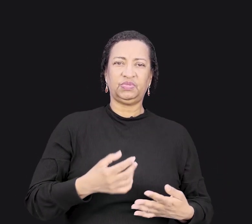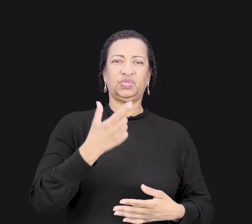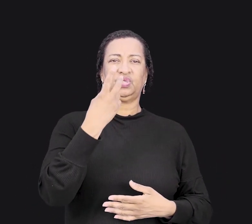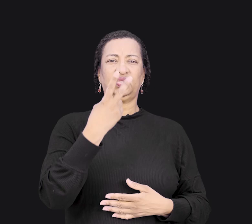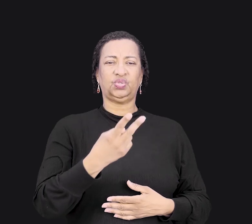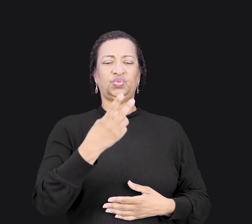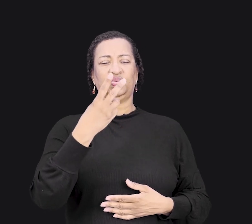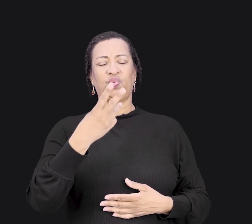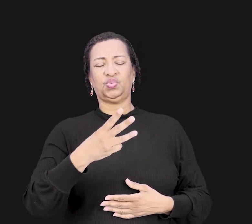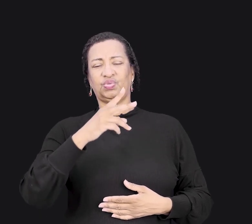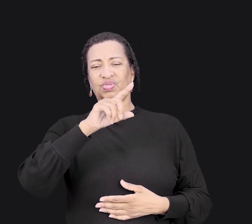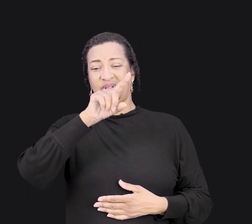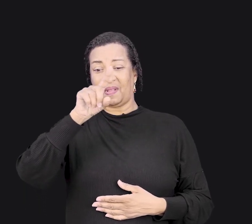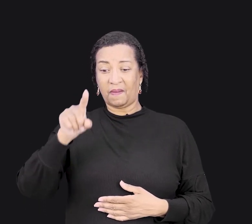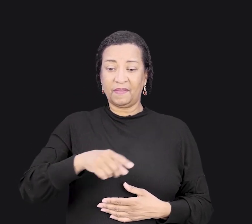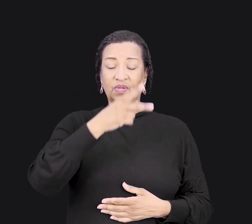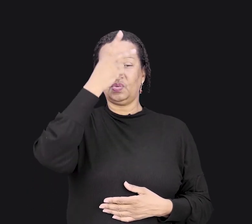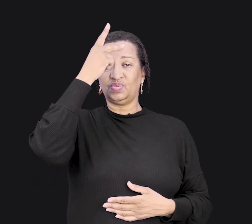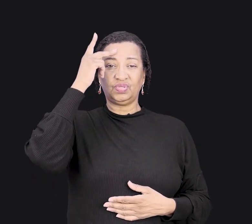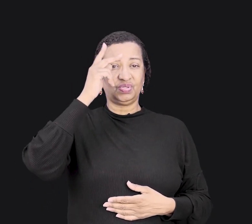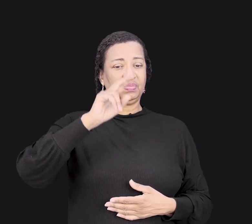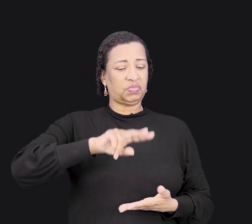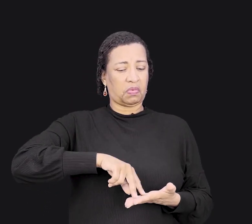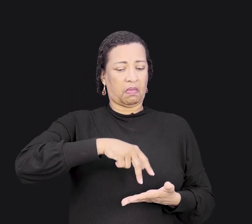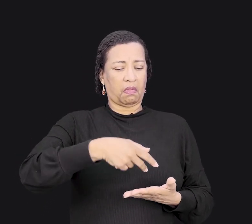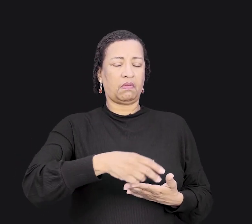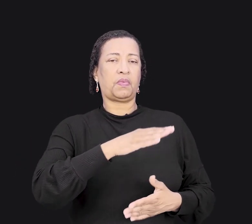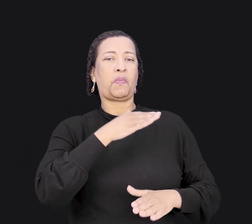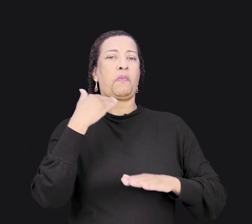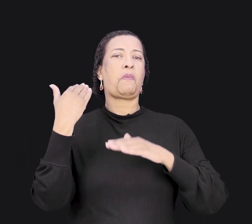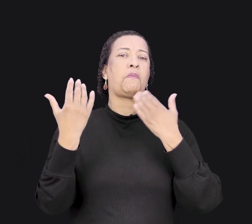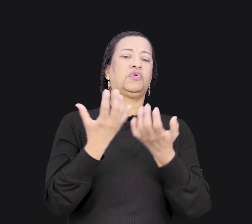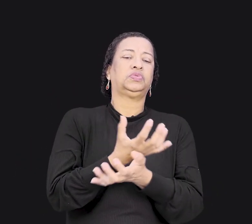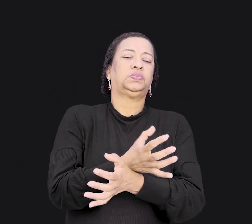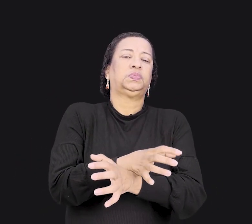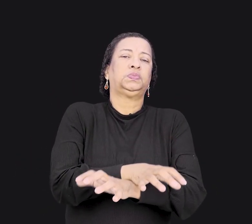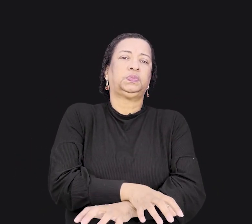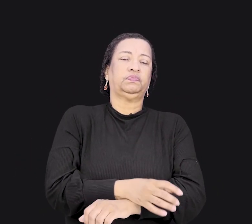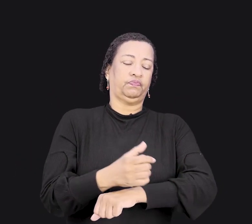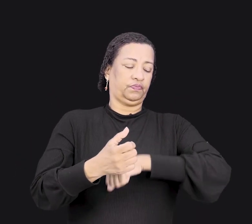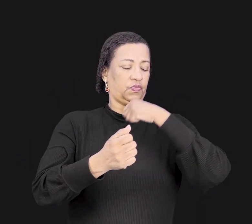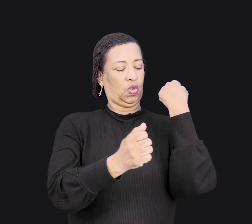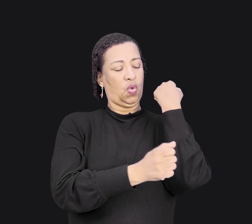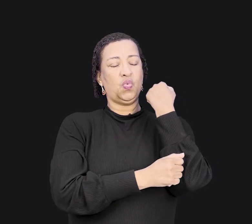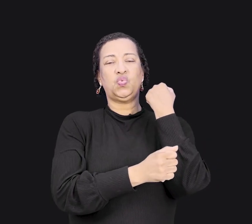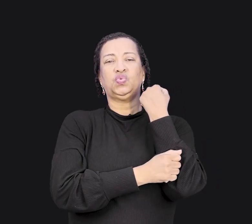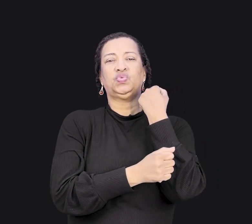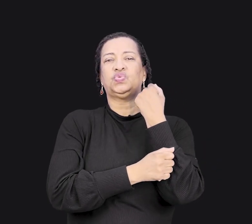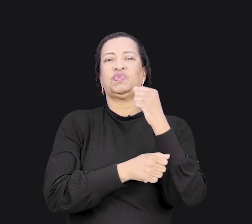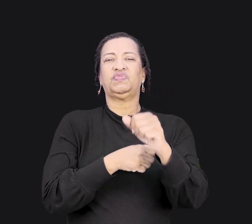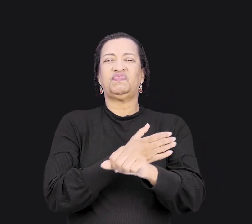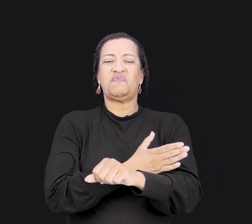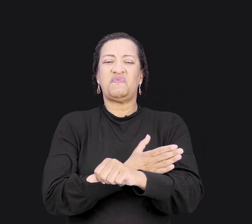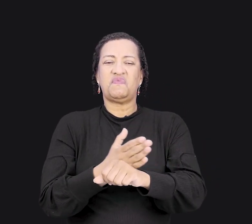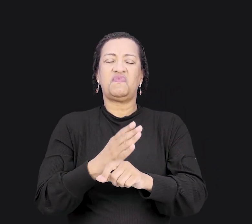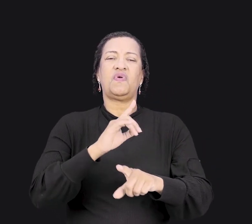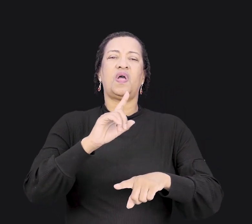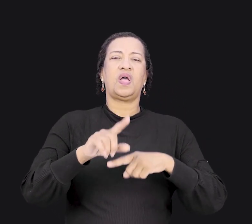caíram mortas no deserto. Seus ossos ficaram esbranquiçados ali depois que os abutres fizeram o seu